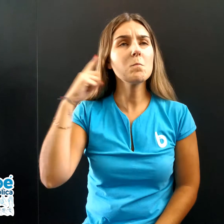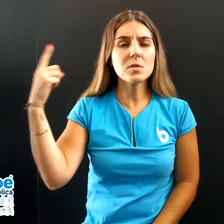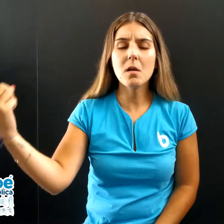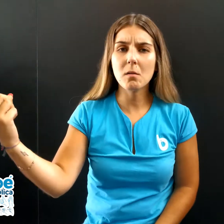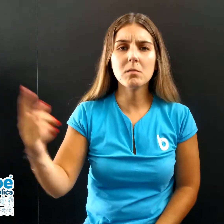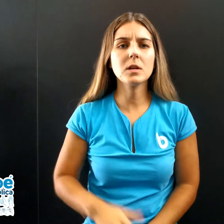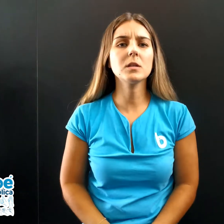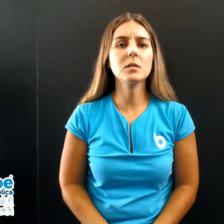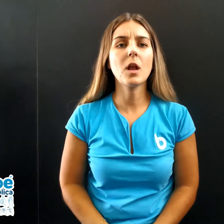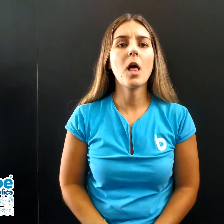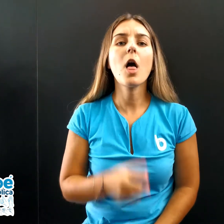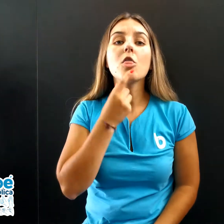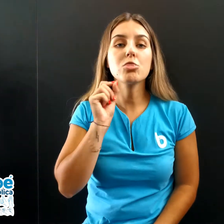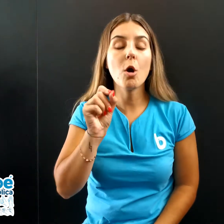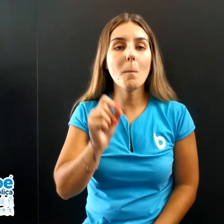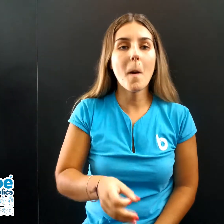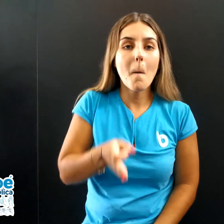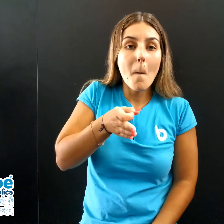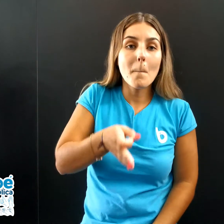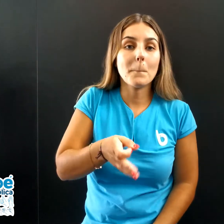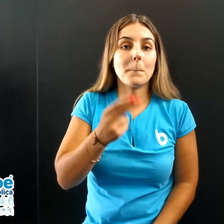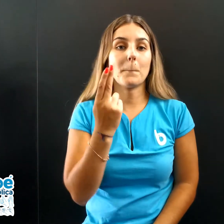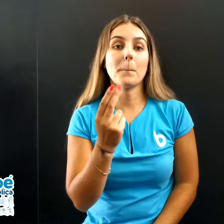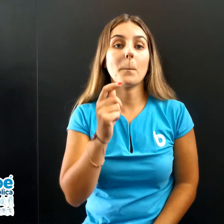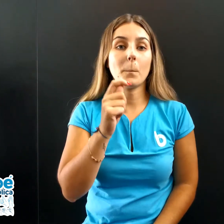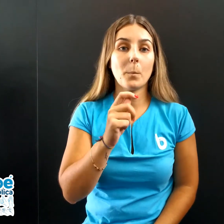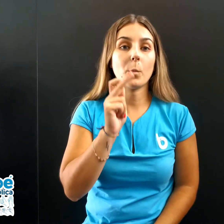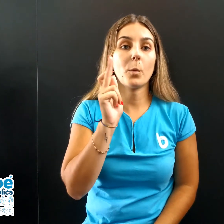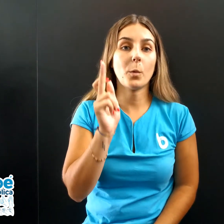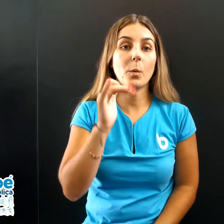especialistas em puricultura.